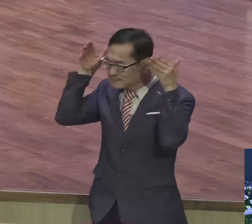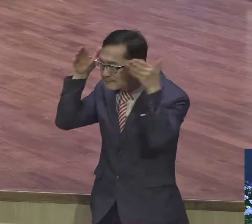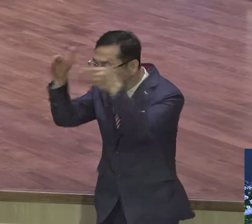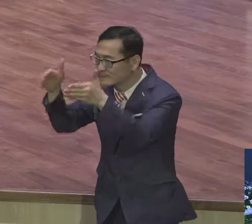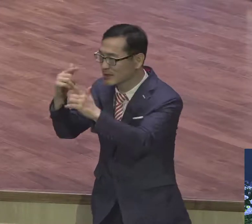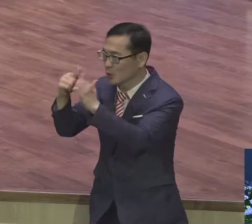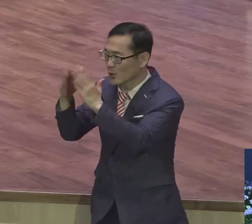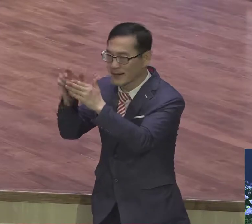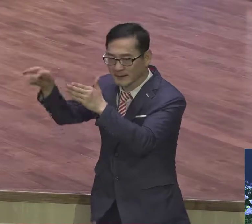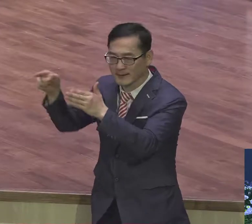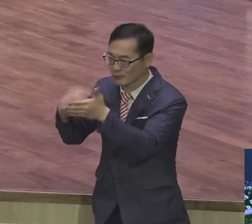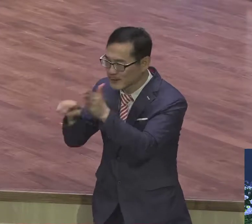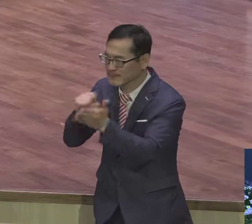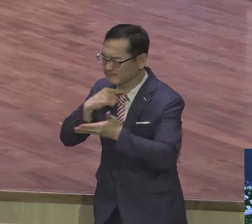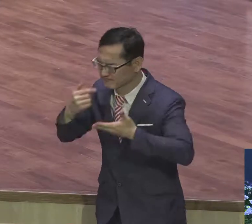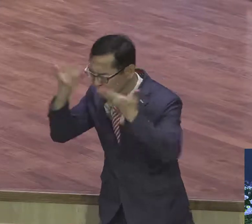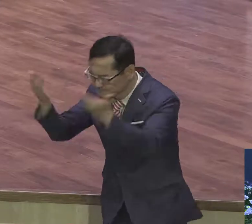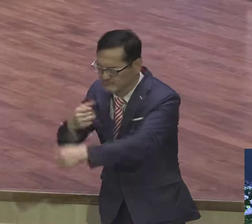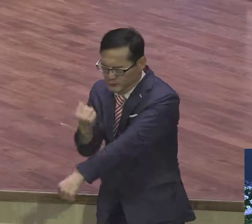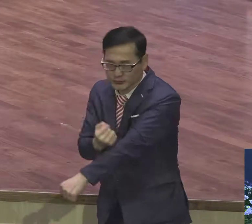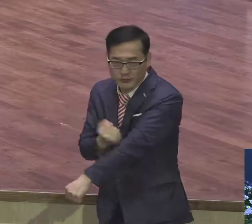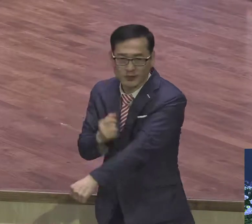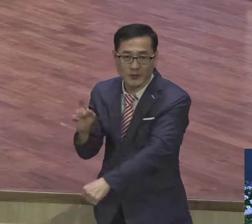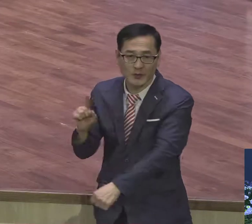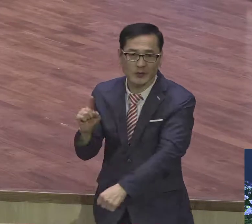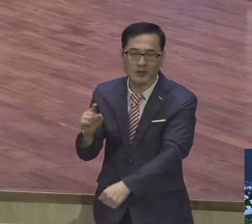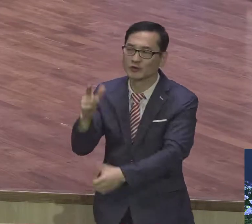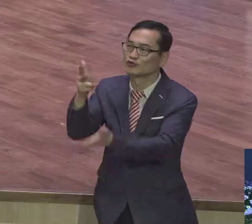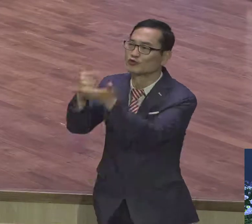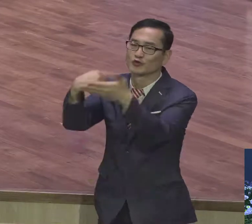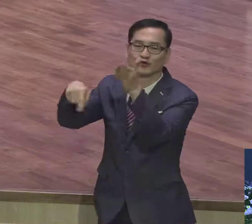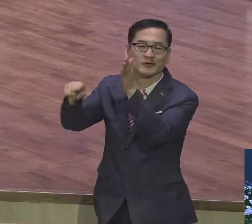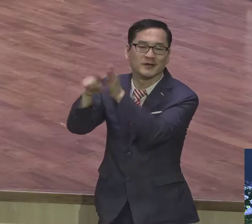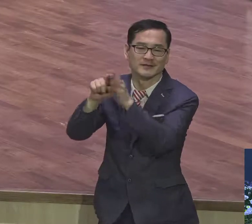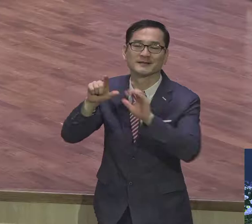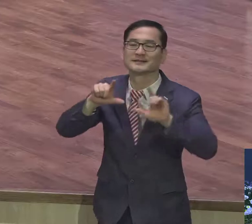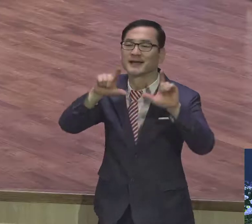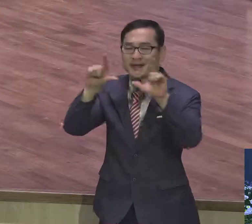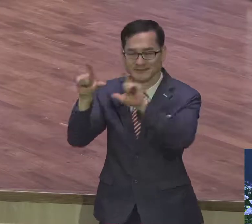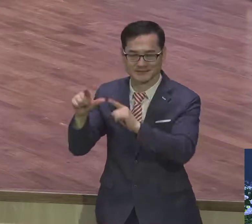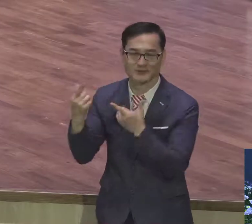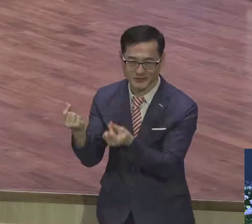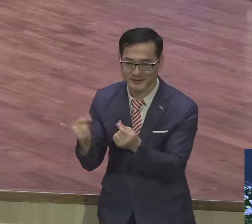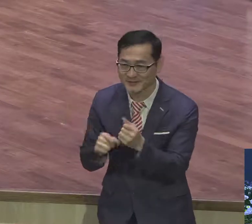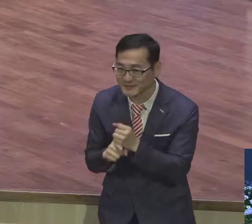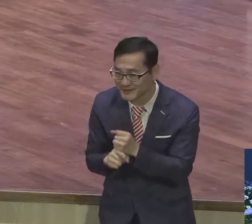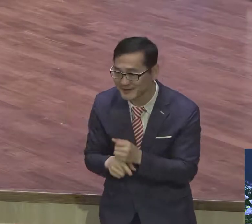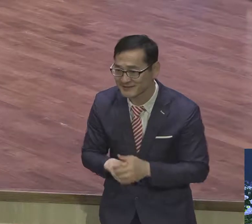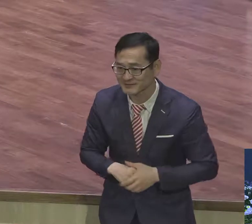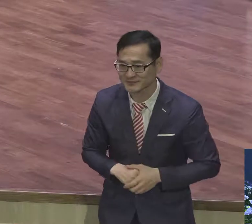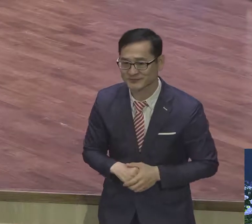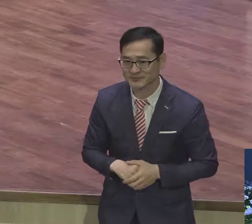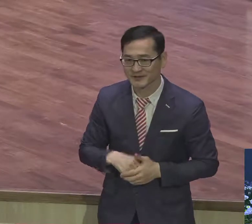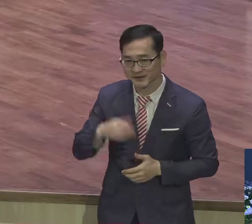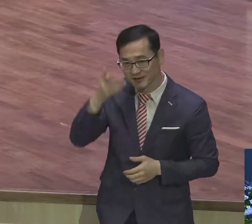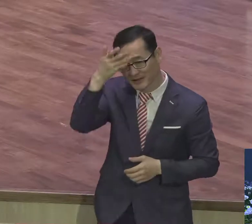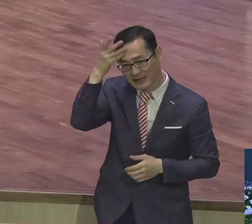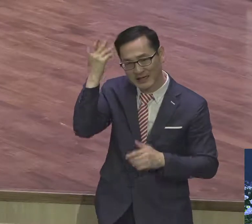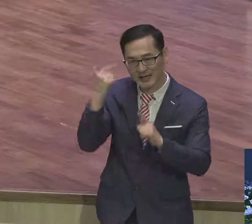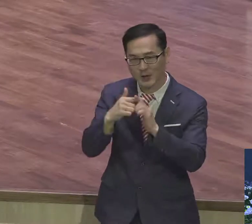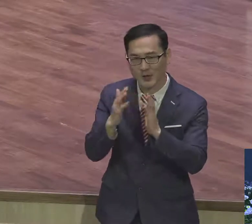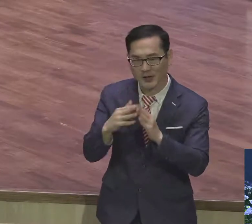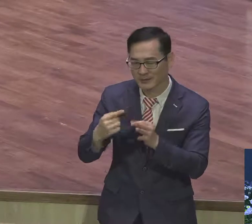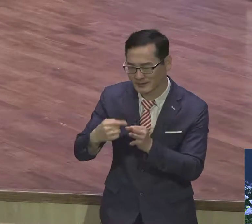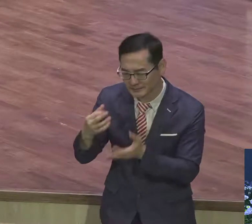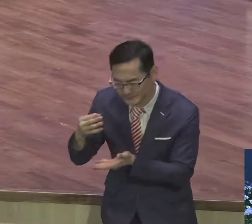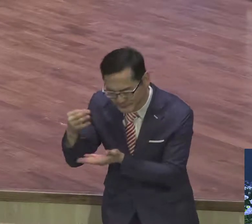그 주를 위한 삶이 아니고 무엇이겠습니까. 성도 여러분. 아멘. 교회에 오시고 많이